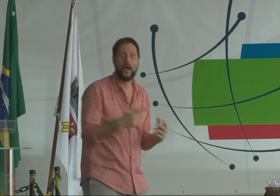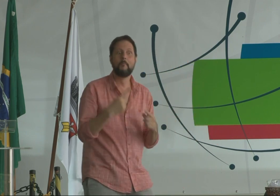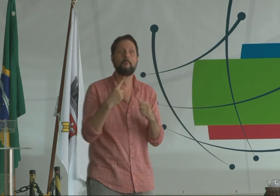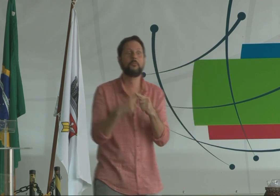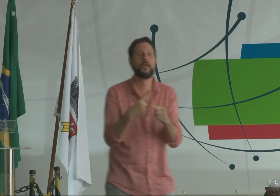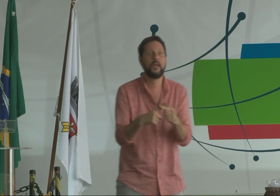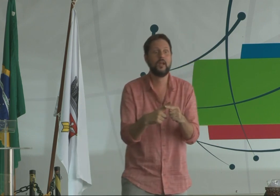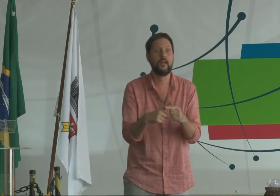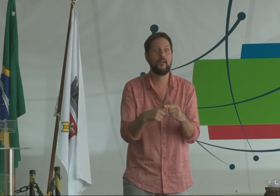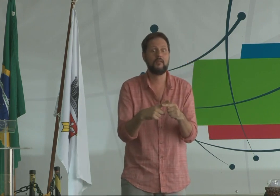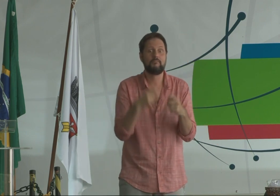Não.